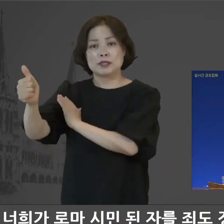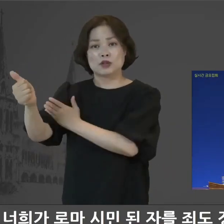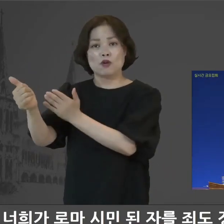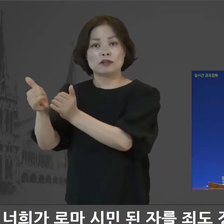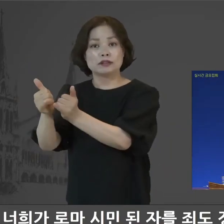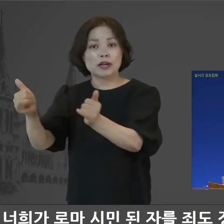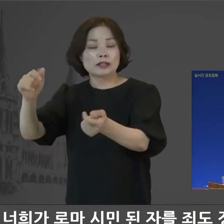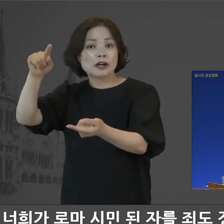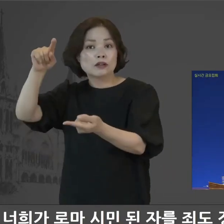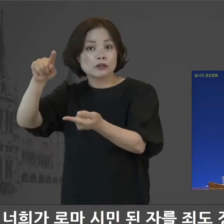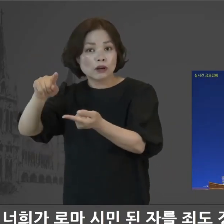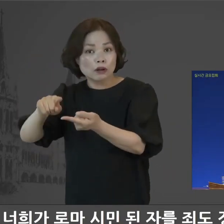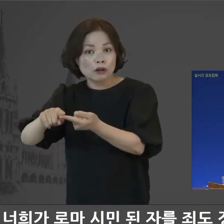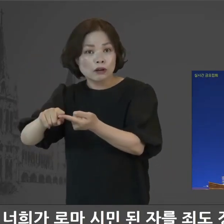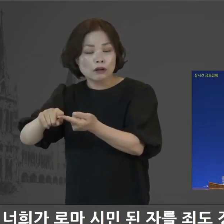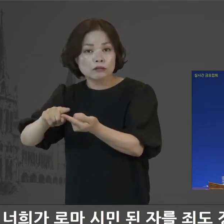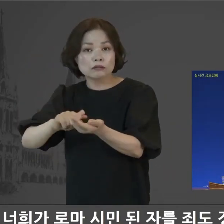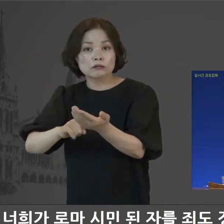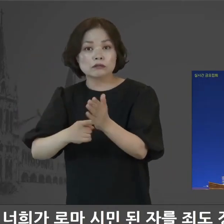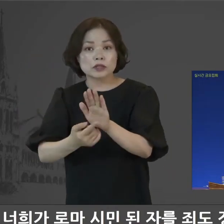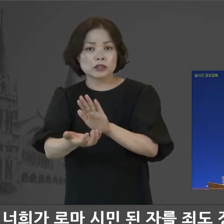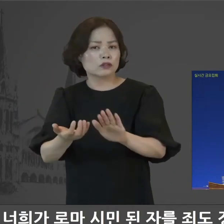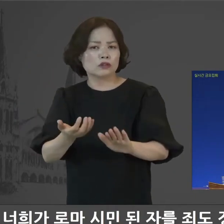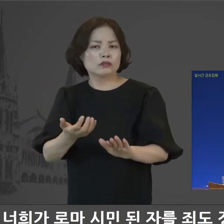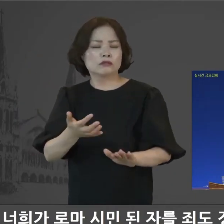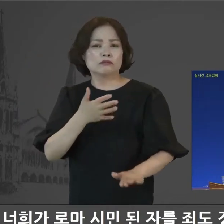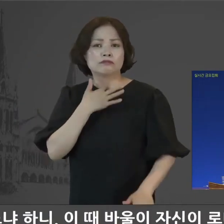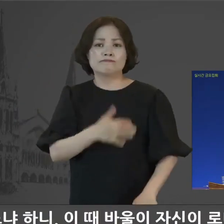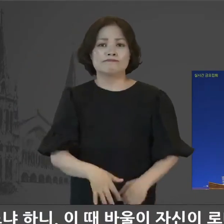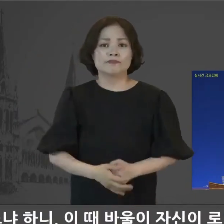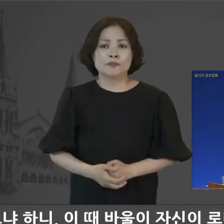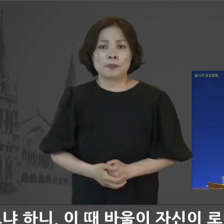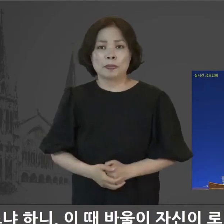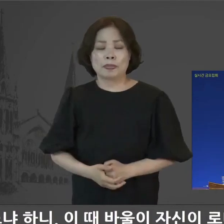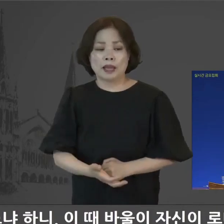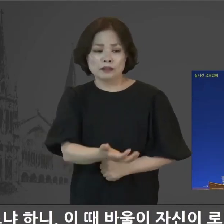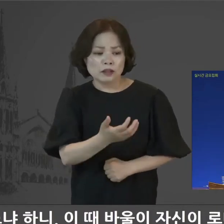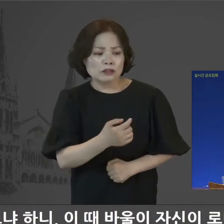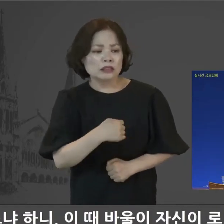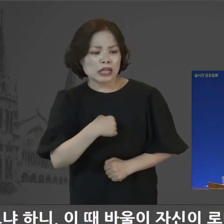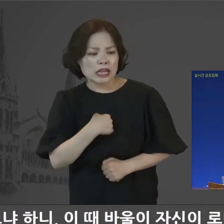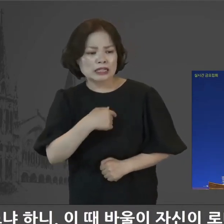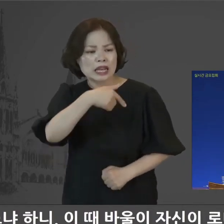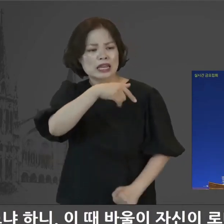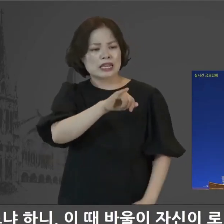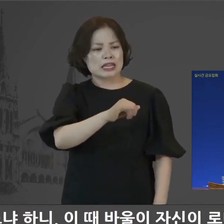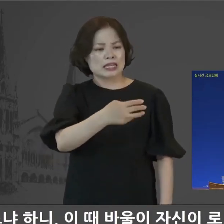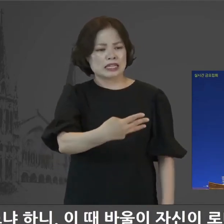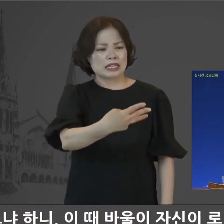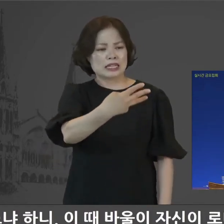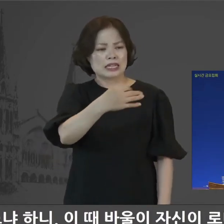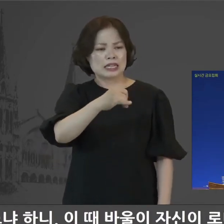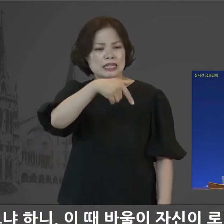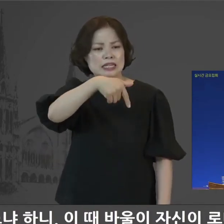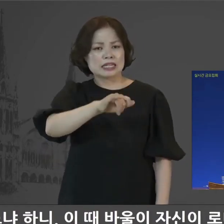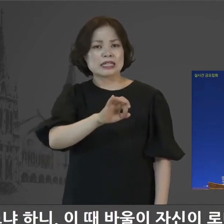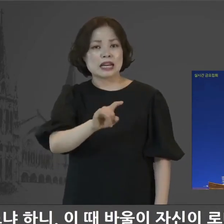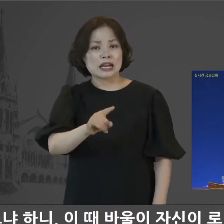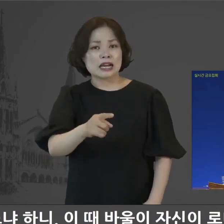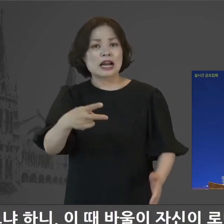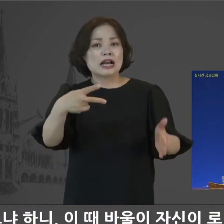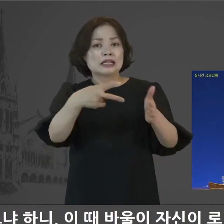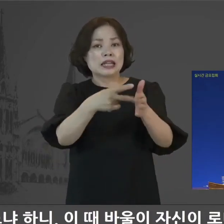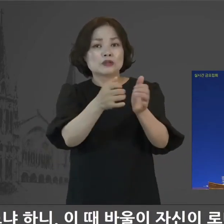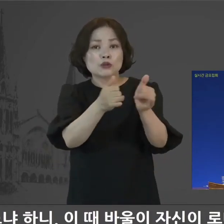시민권자라는 사실을 밝히는 겁니다. 이전까지 안 밝혔던 거예요. 앞에는 자기가 길리기아 다소 시민이라까지 얘기했습니다.